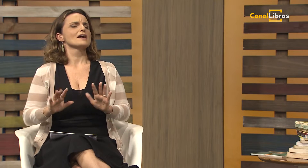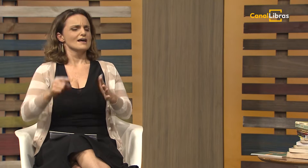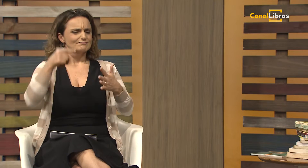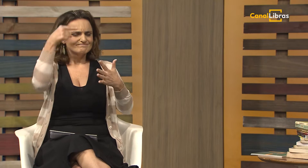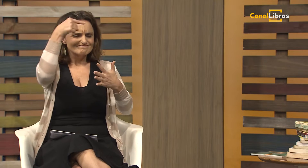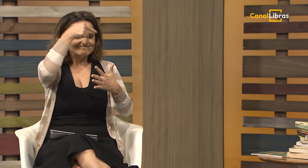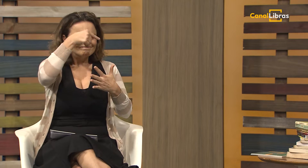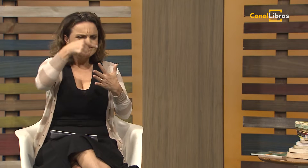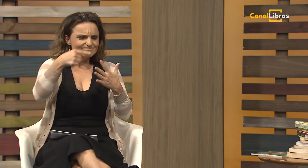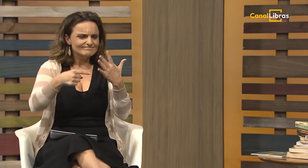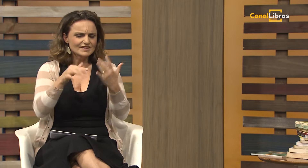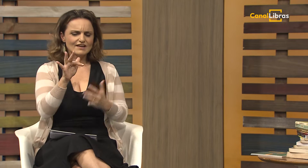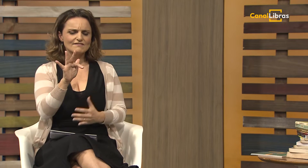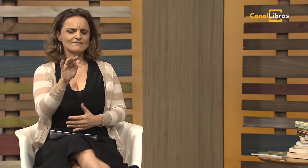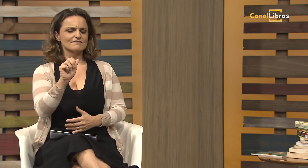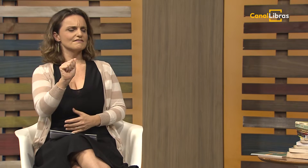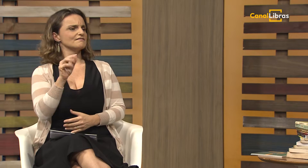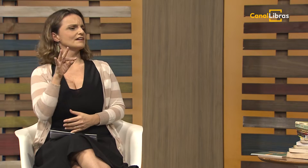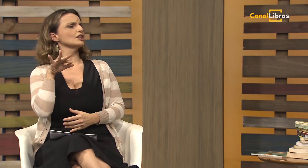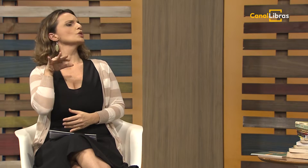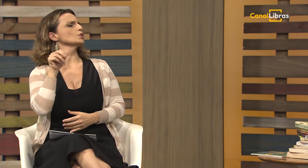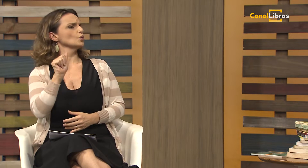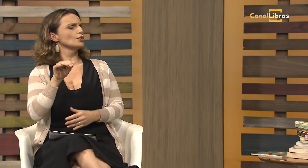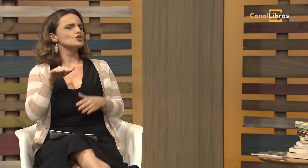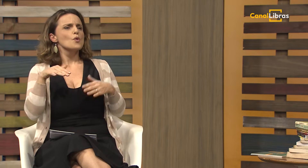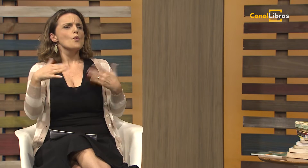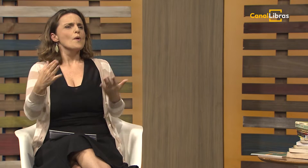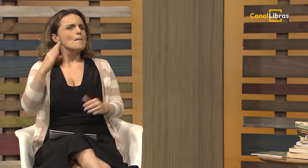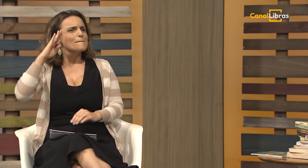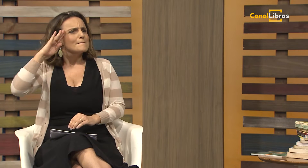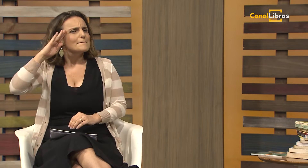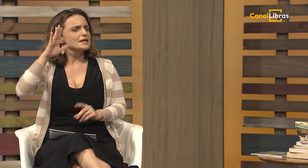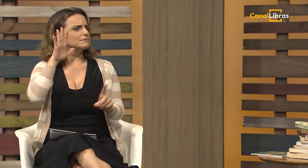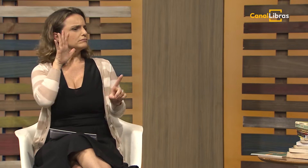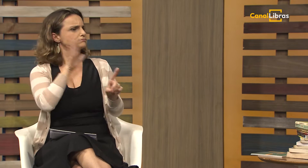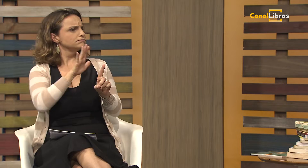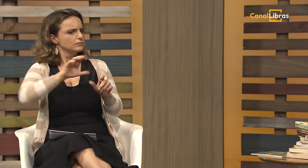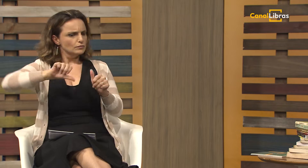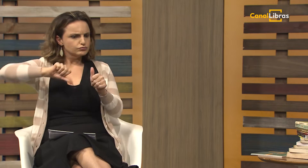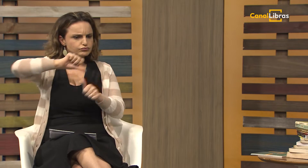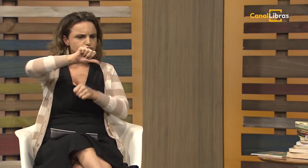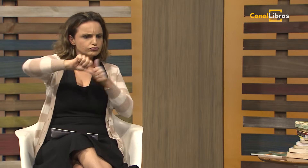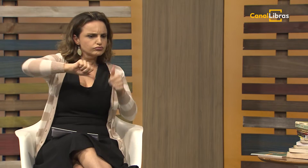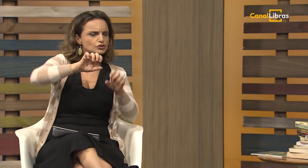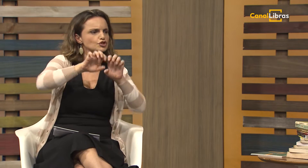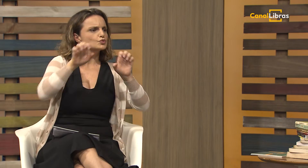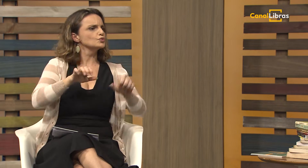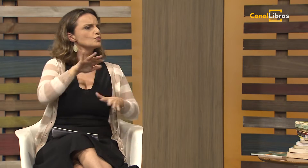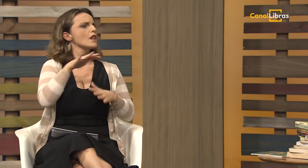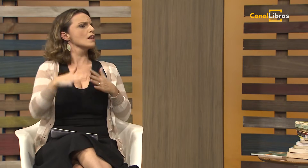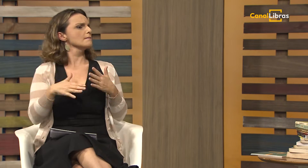E quanto aos fatores que influenciam nessas variações na estrutura da